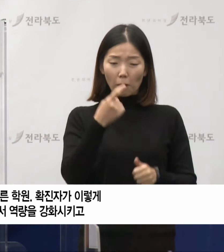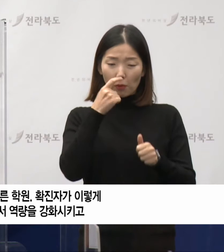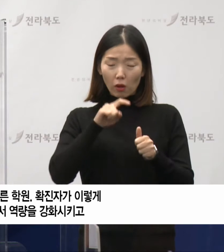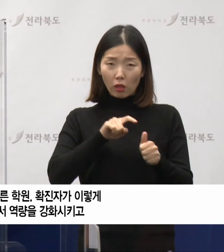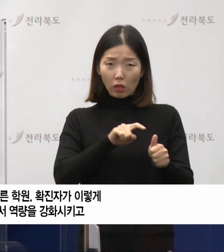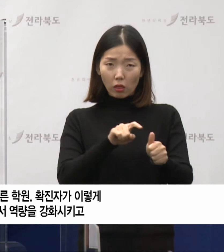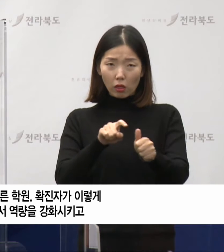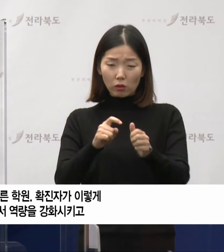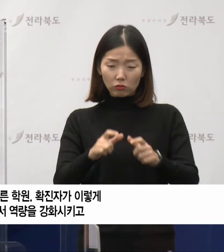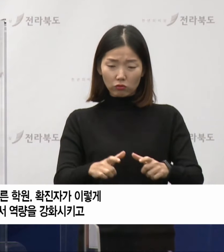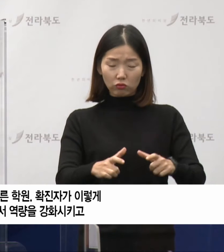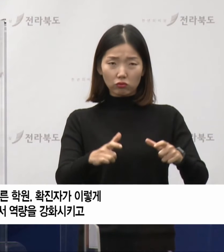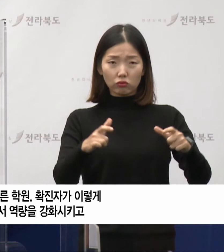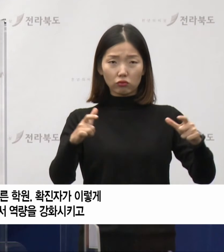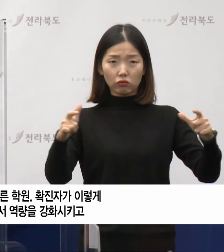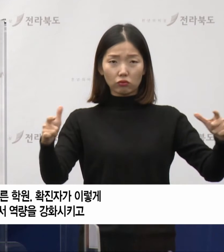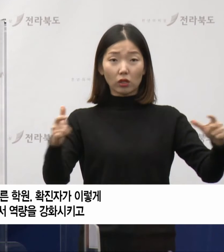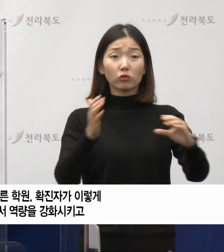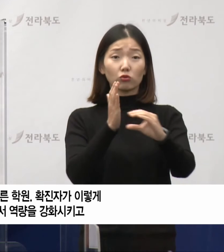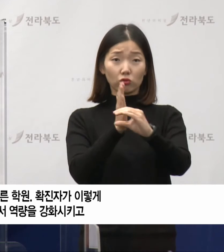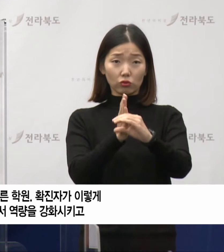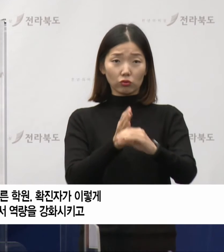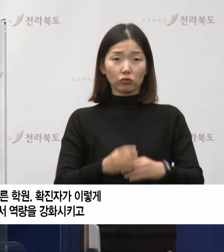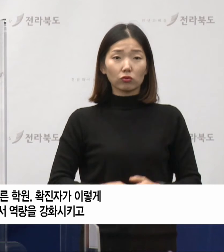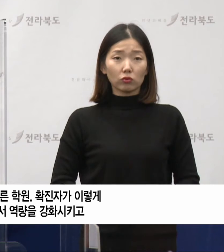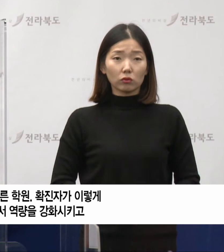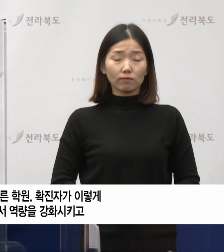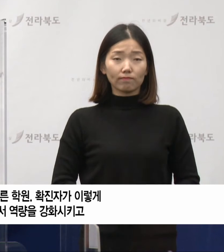확진자가 이렇게 늘어나고 있습니다.